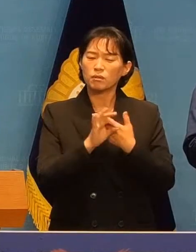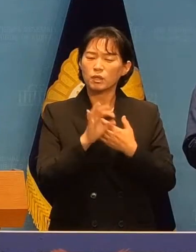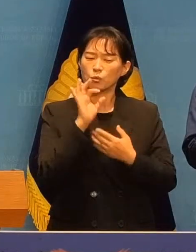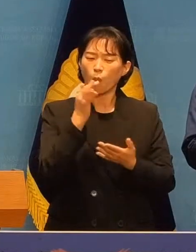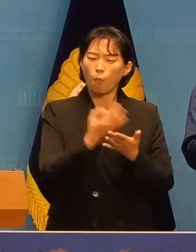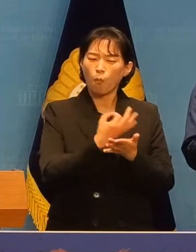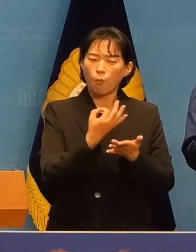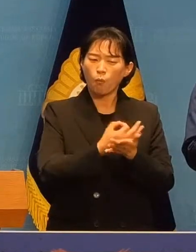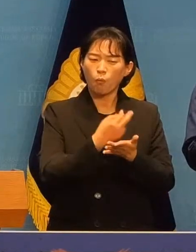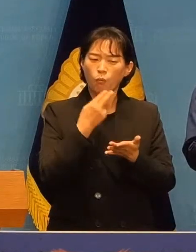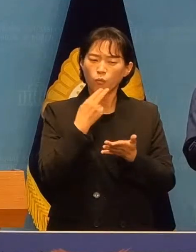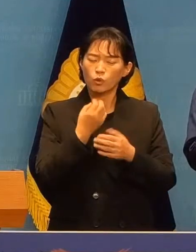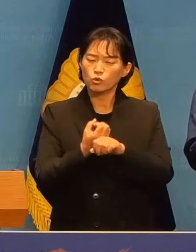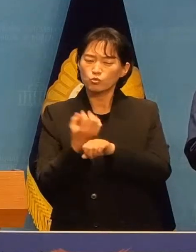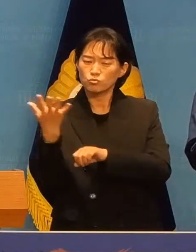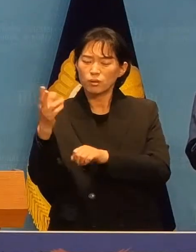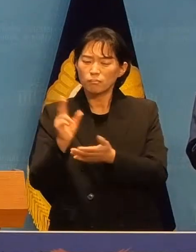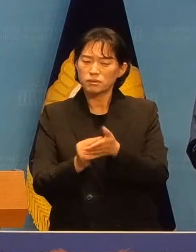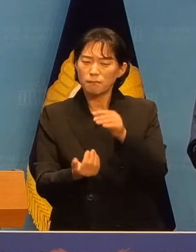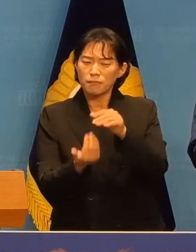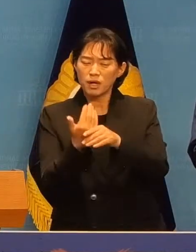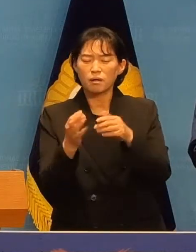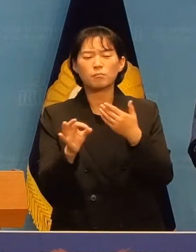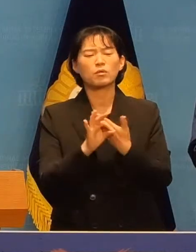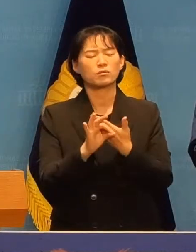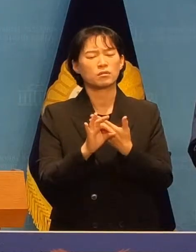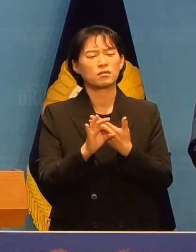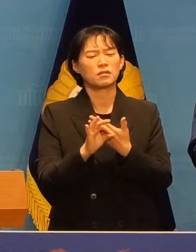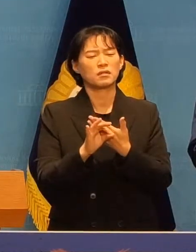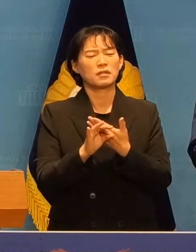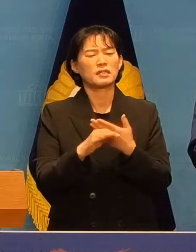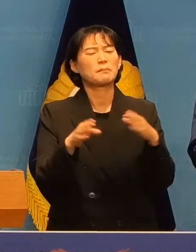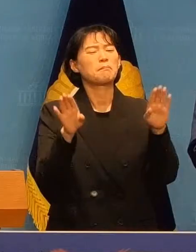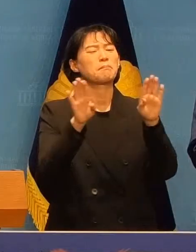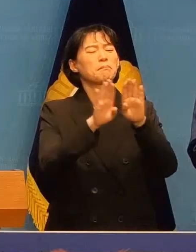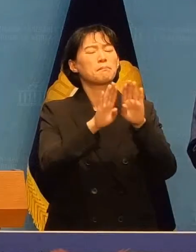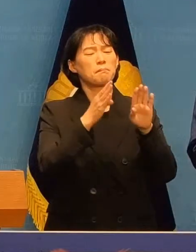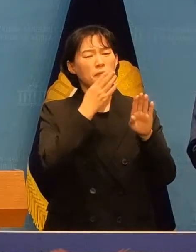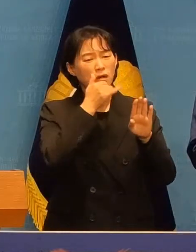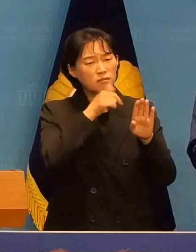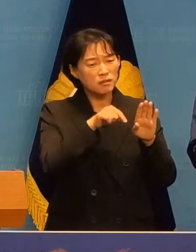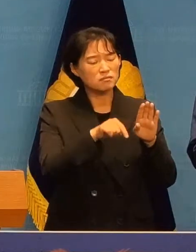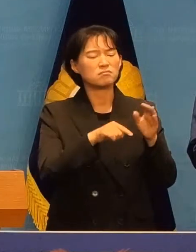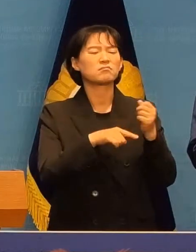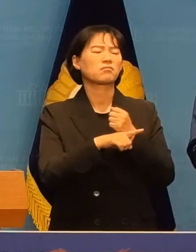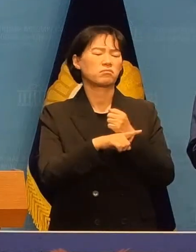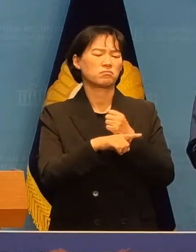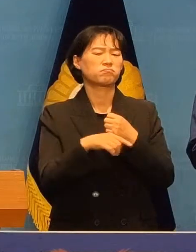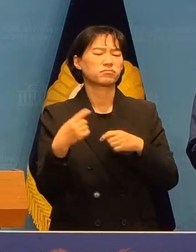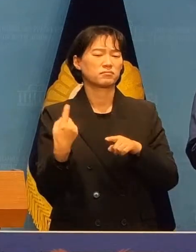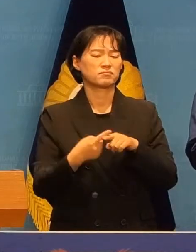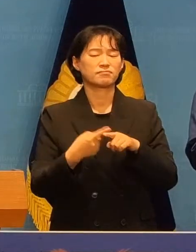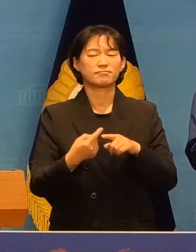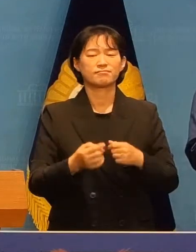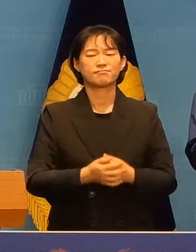수익성이라든지 수출에서 문제가 생기면 철수할 수 있다라는 뜻이기도 합니다.